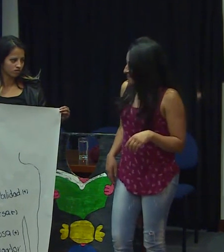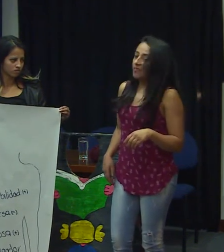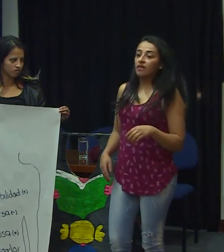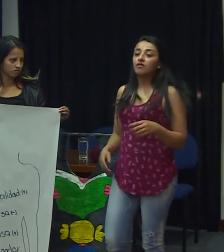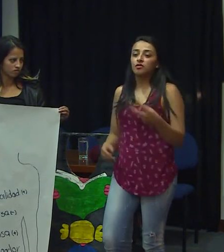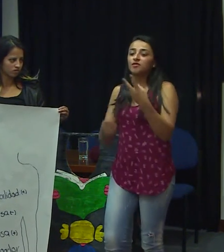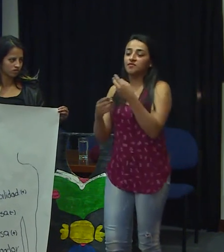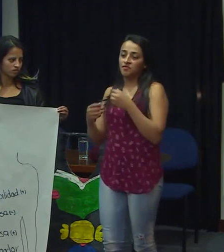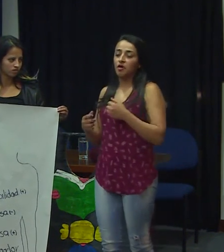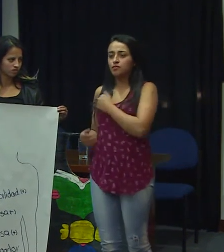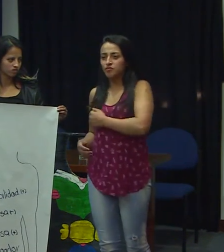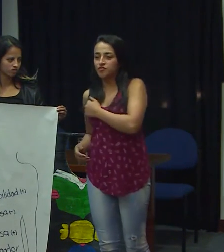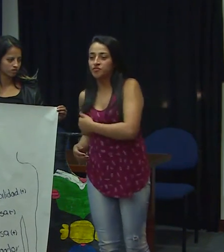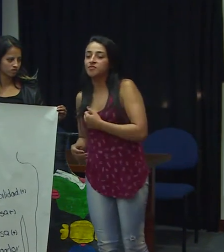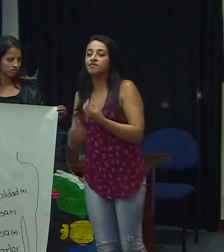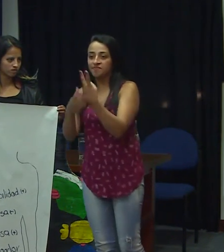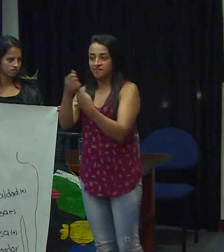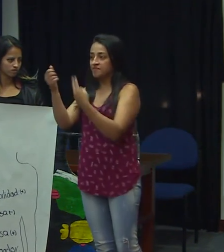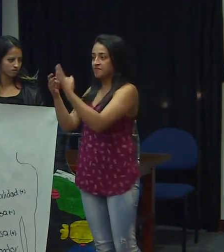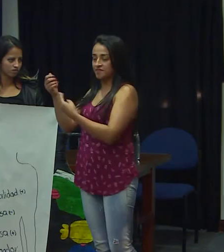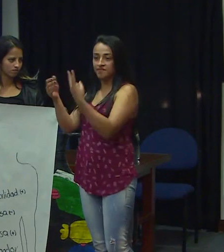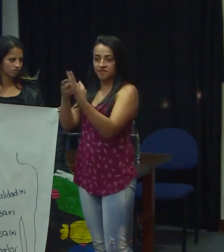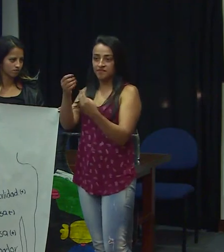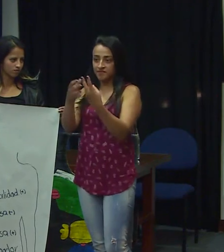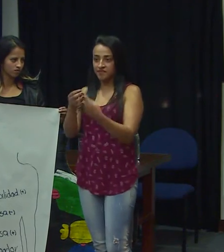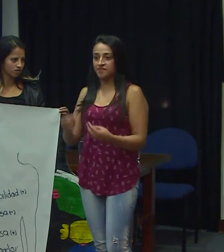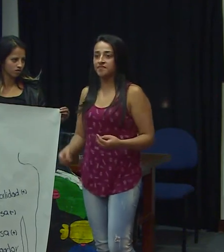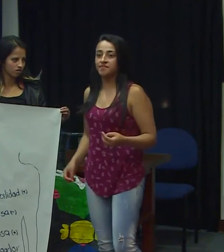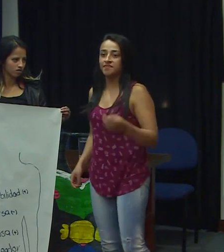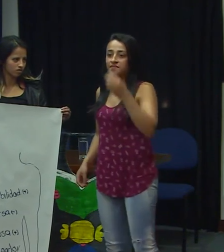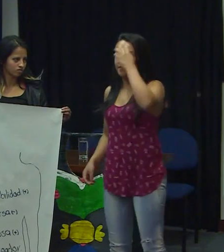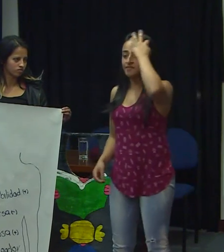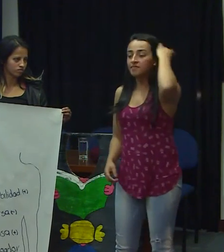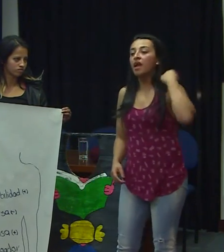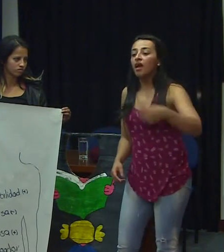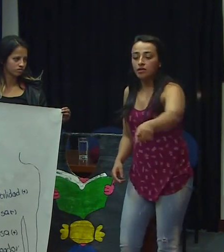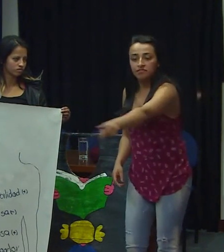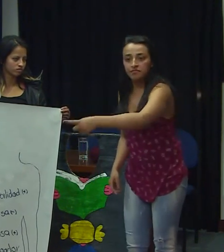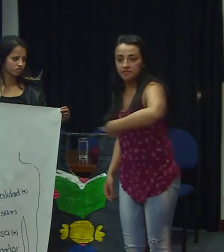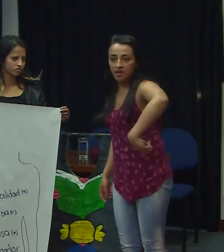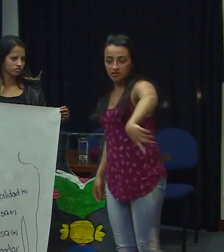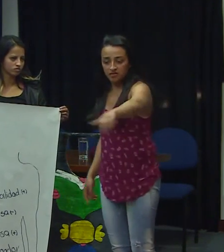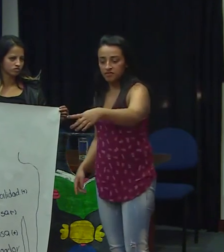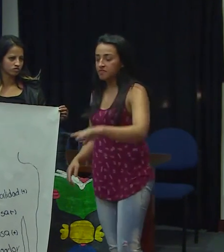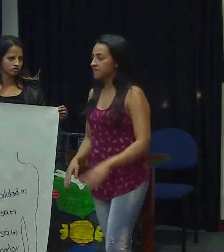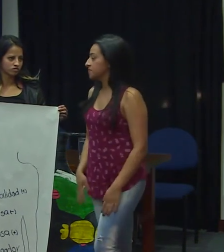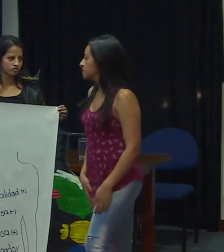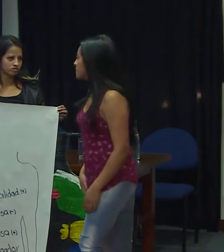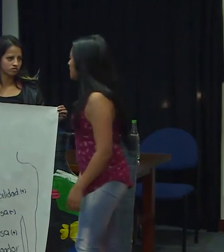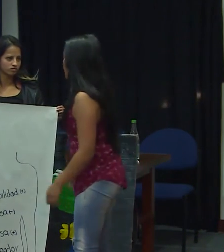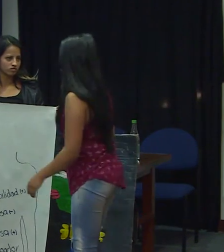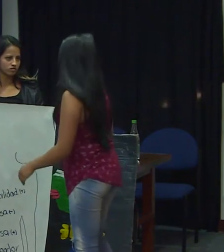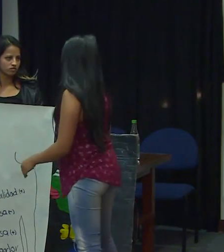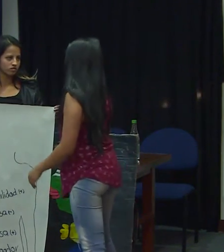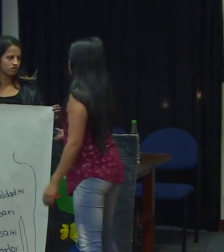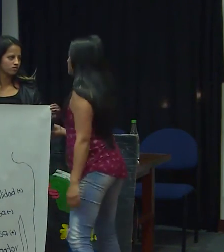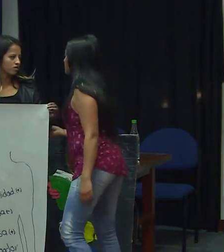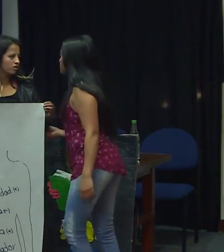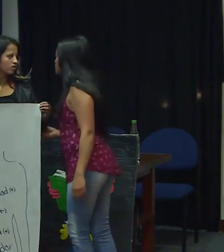Y vamos a escribir los aspectos tanto positivos como negativos. Entonces, por favor, organícense por parejas. Y nos